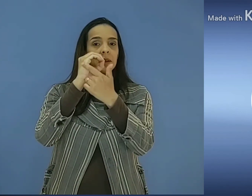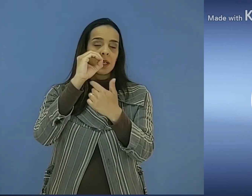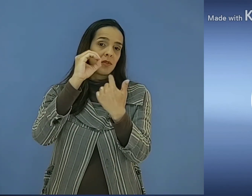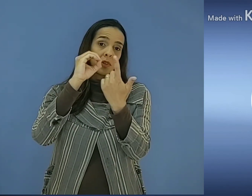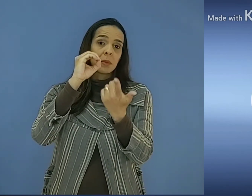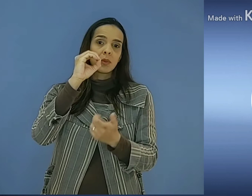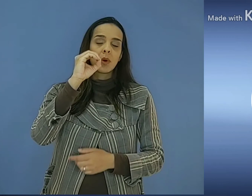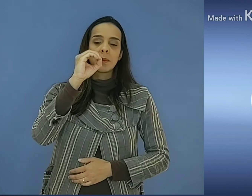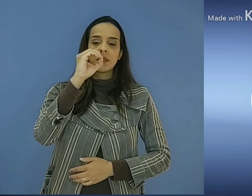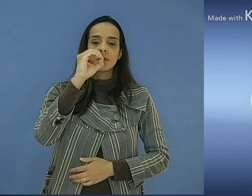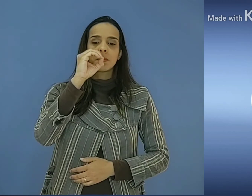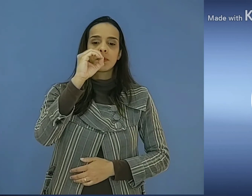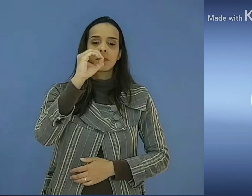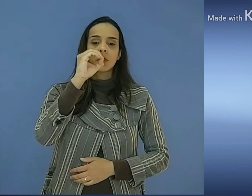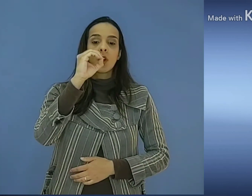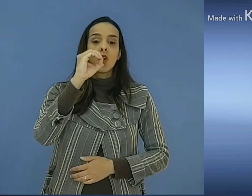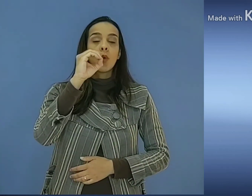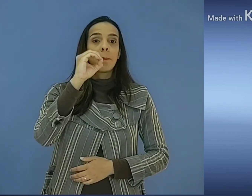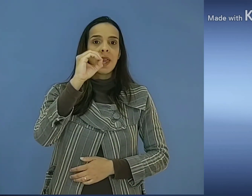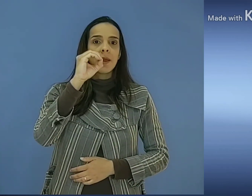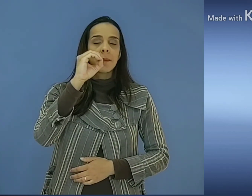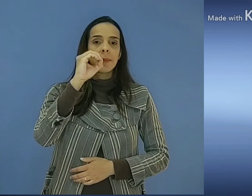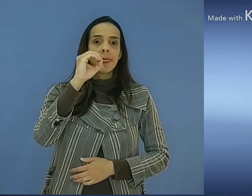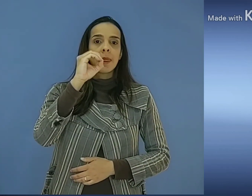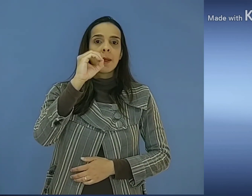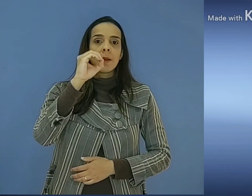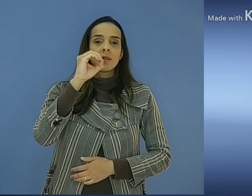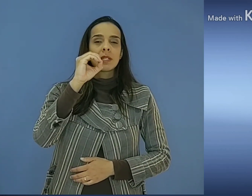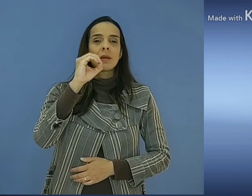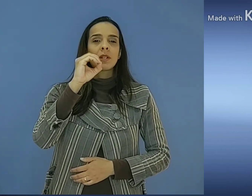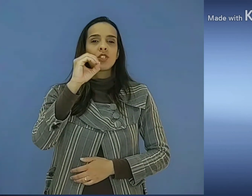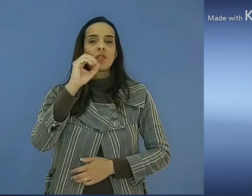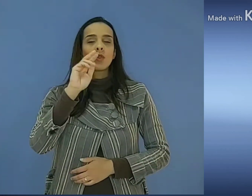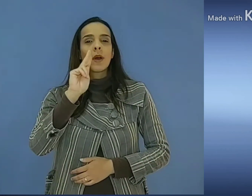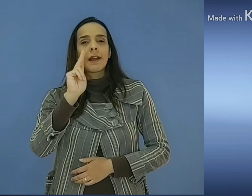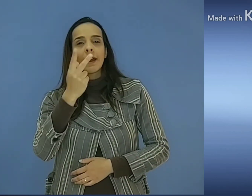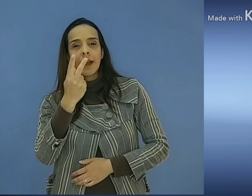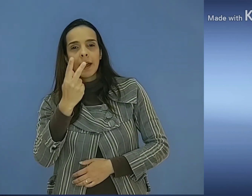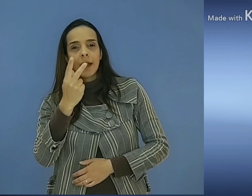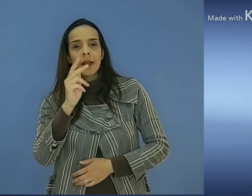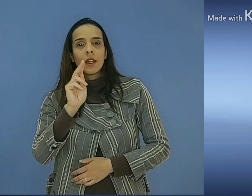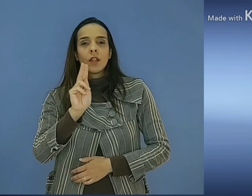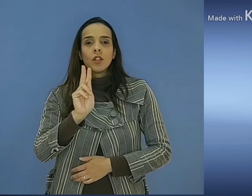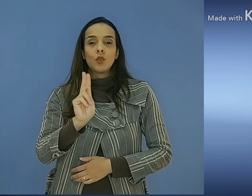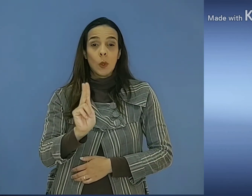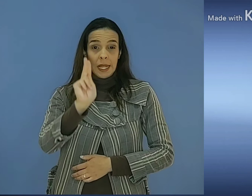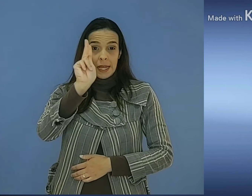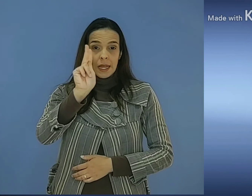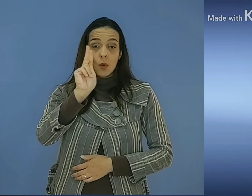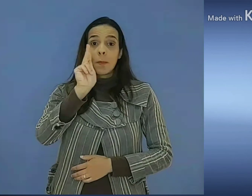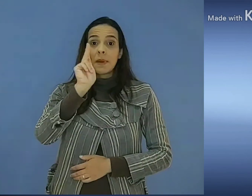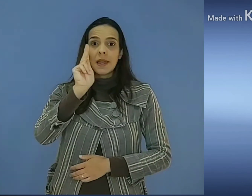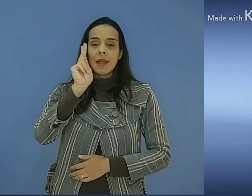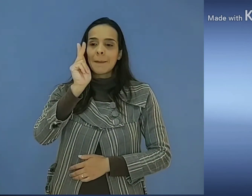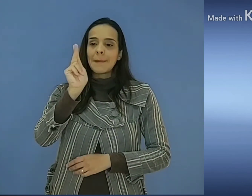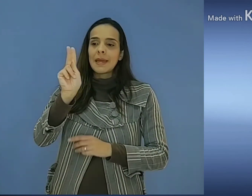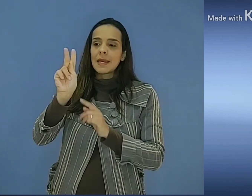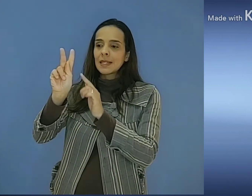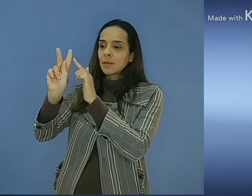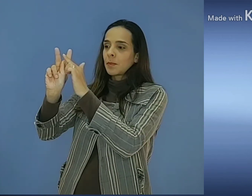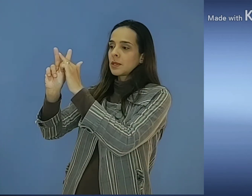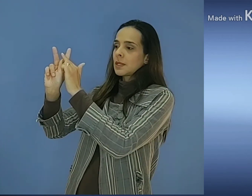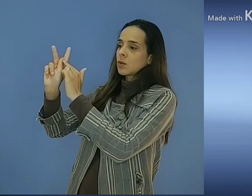que imita a forma do O mesmo. O P, vocês lembram que a gente falou do H, do K? O P é